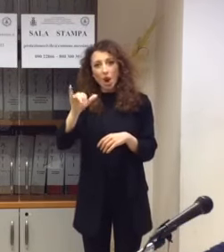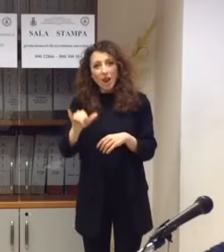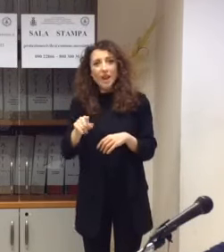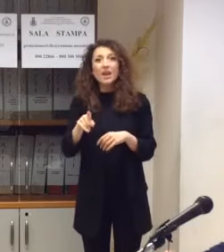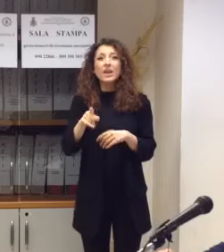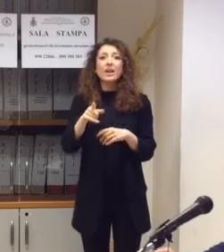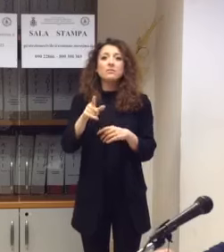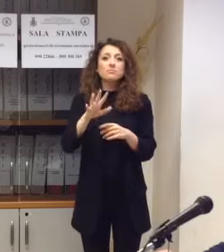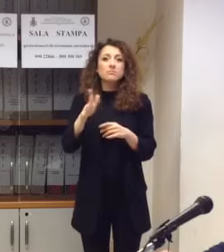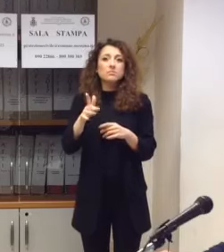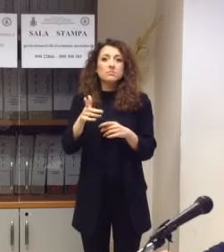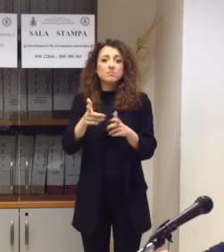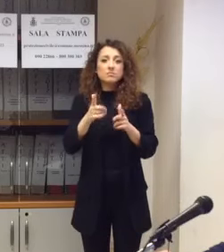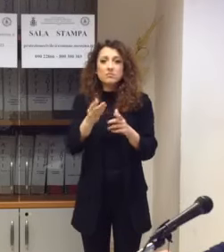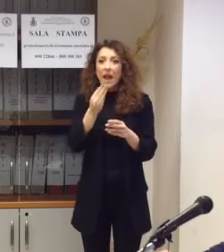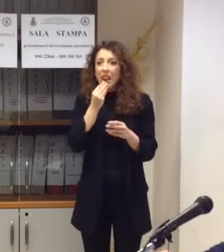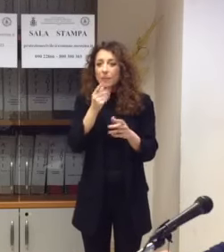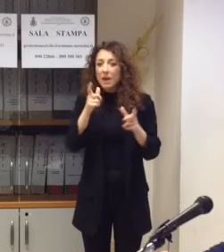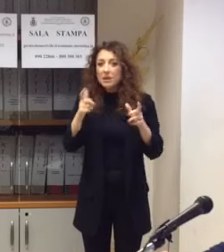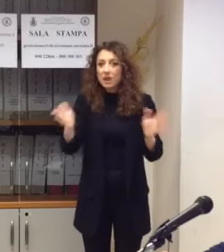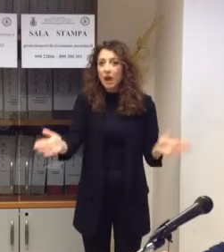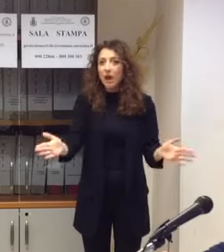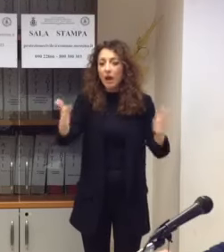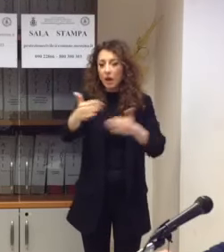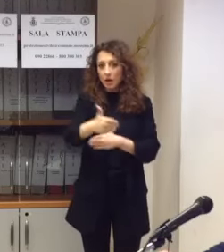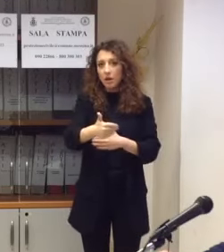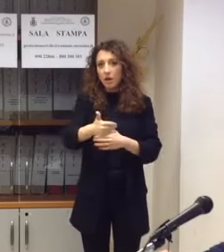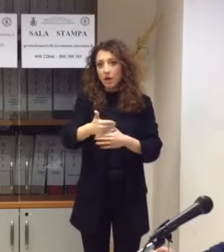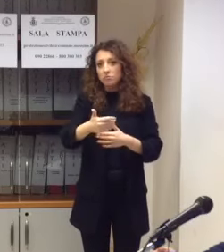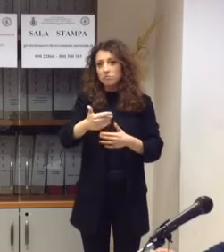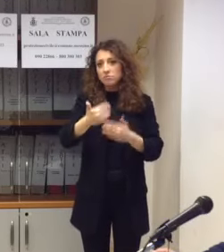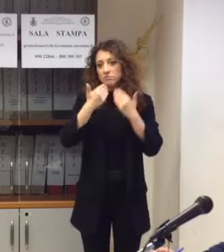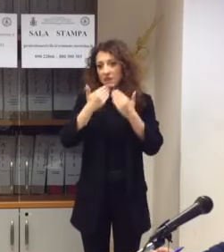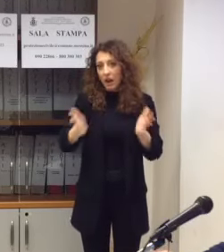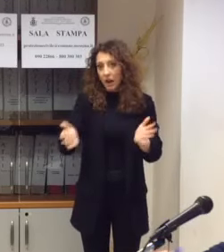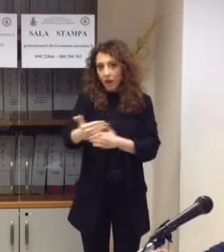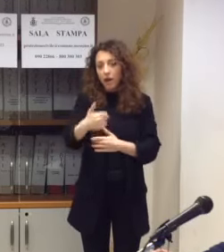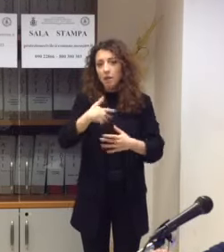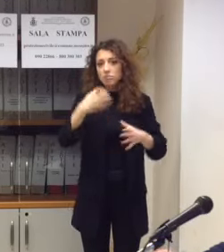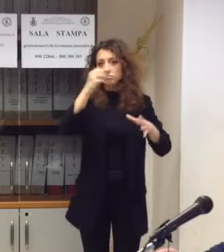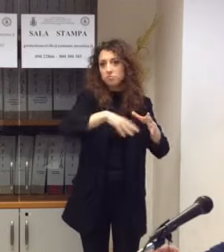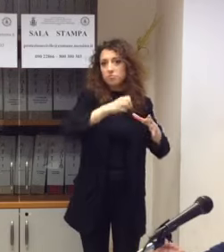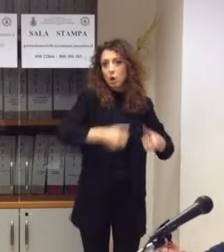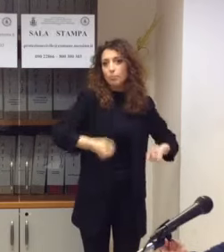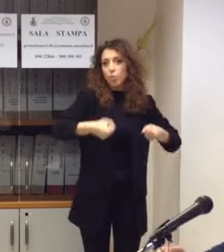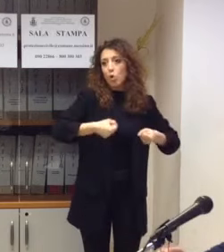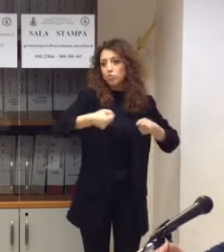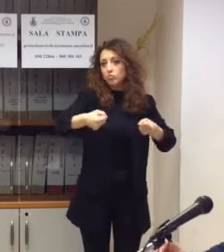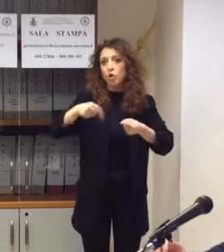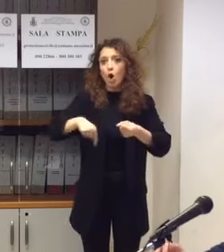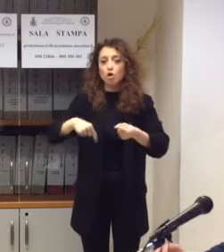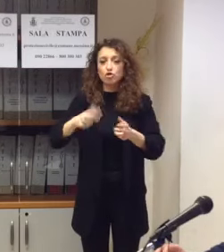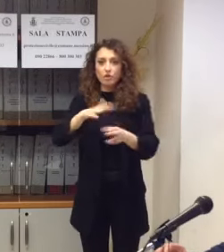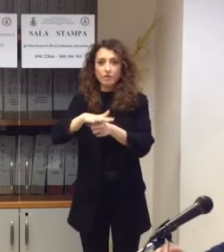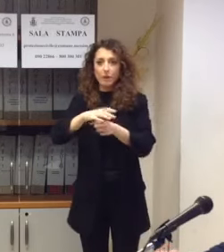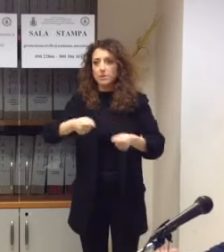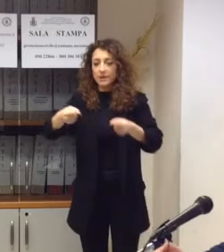generi alimentari che sono stati impiegati per la costituzione delle borse della spesa che abbiamo mandato oggi alle famiglie, la